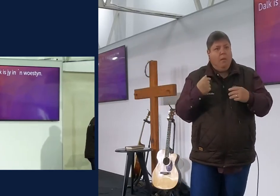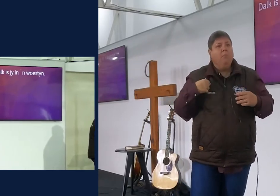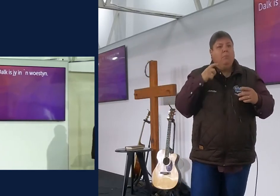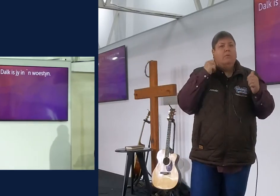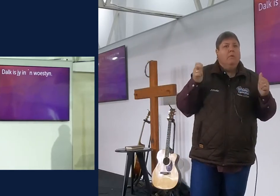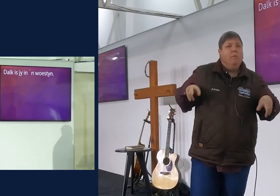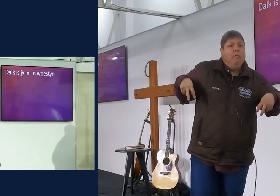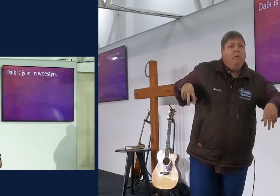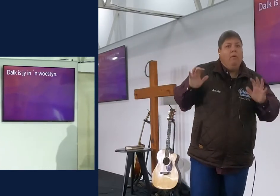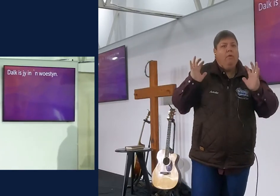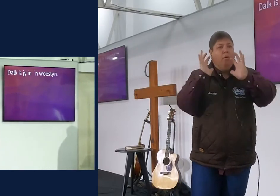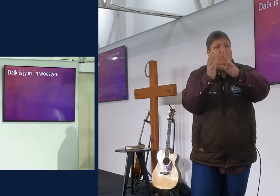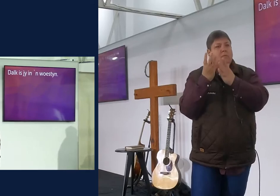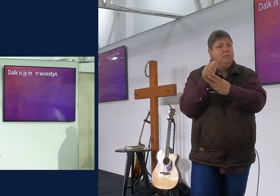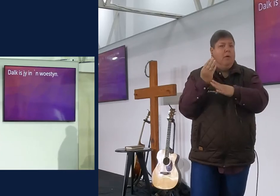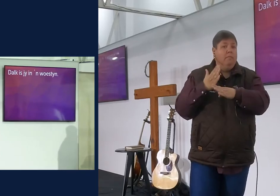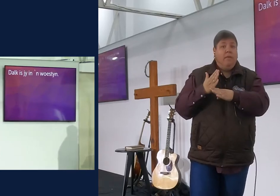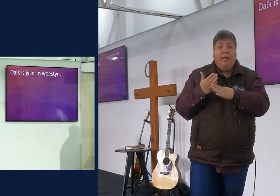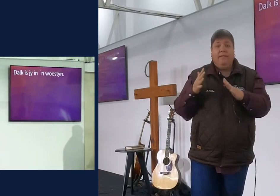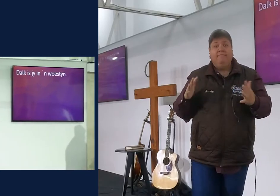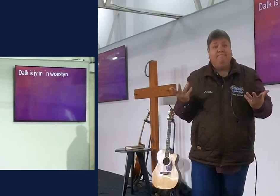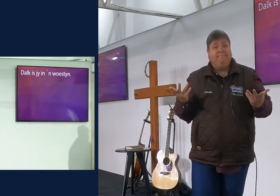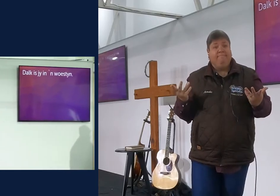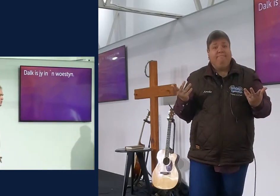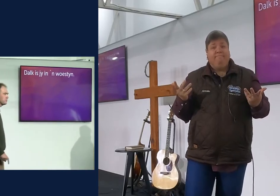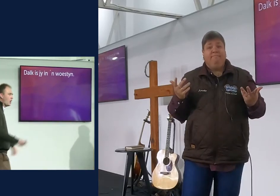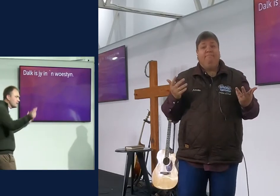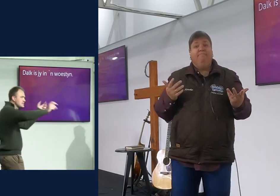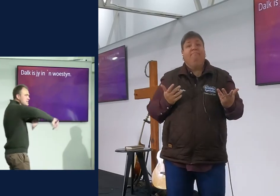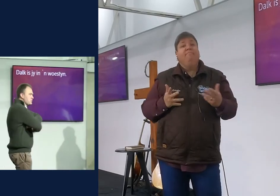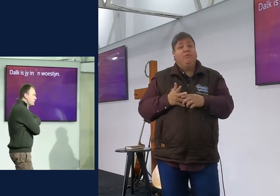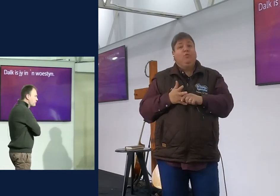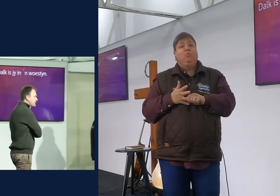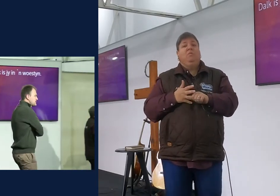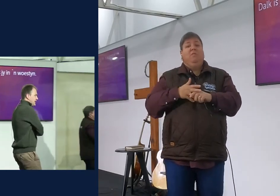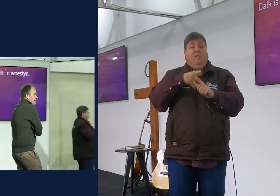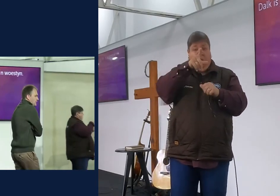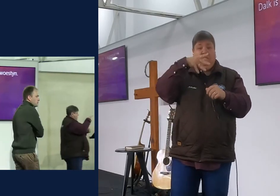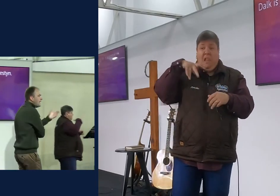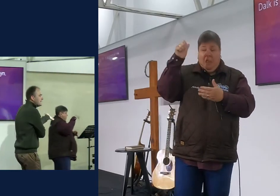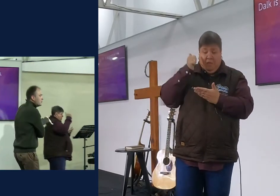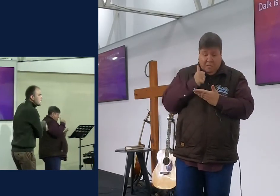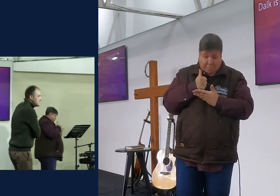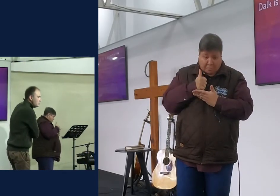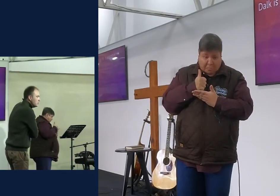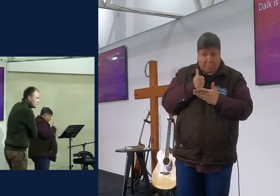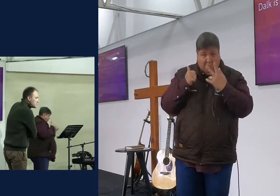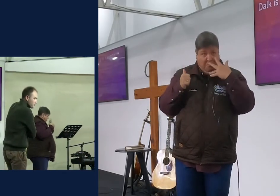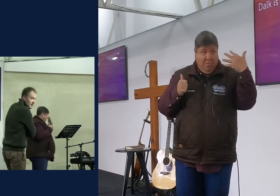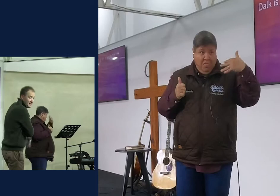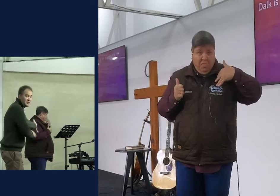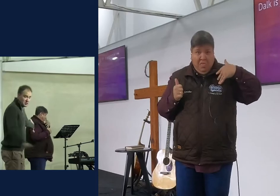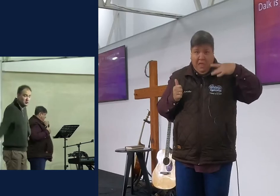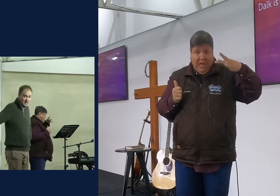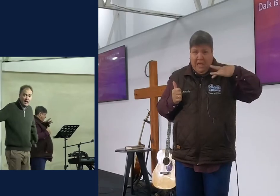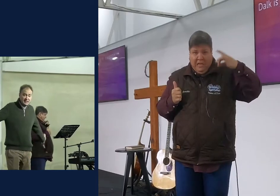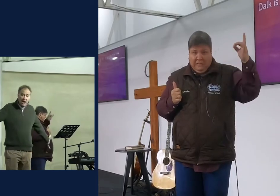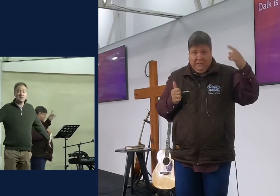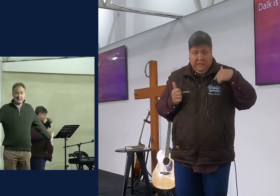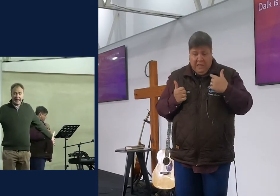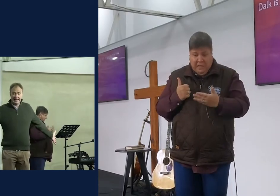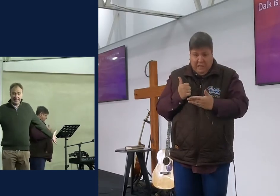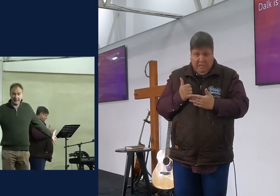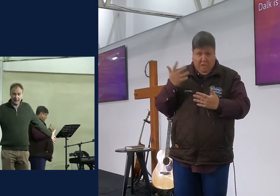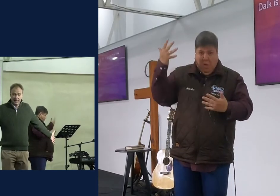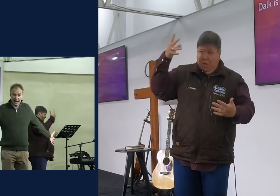stel wat jy is, jy is daar in jou woestijn, en, en jy kan onder die versoeking kom, om daar te gaan sêt op die hoop, en te sê, kyk nou, kyk nou, dit is nou, dit is nou, kyk nou, dit is nou die